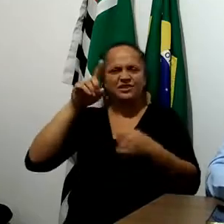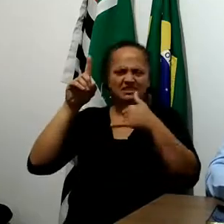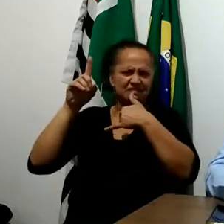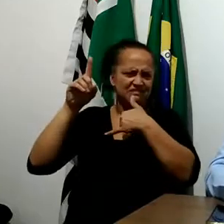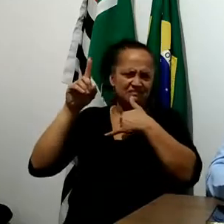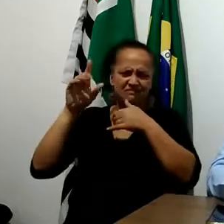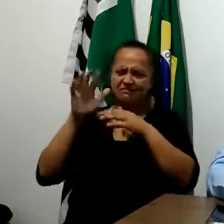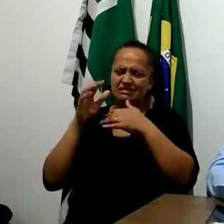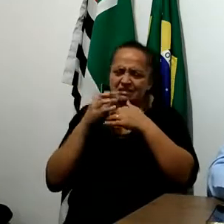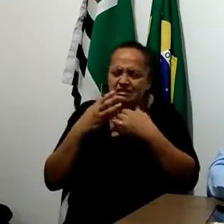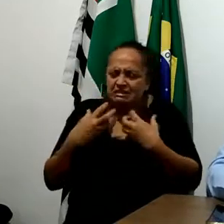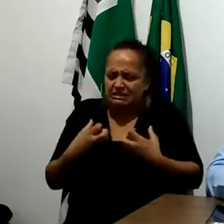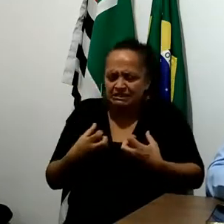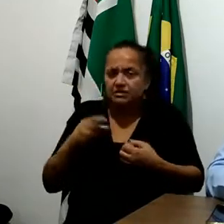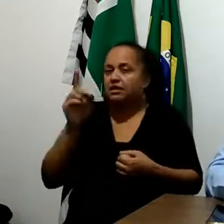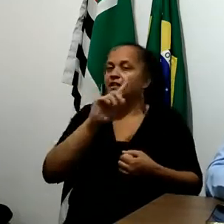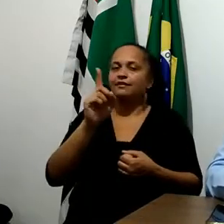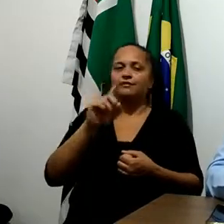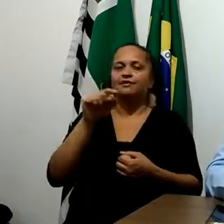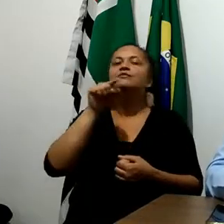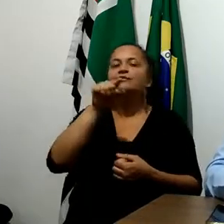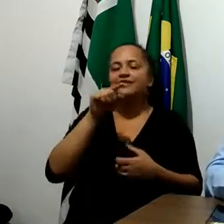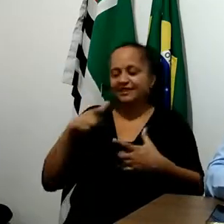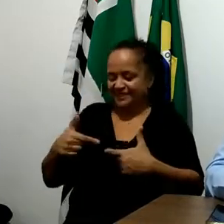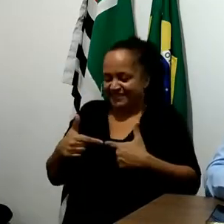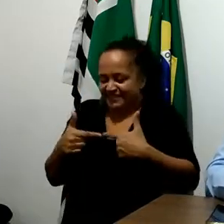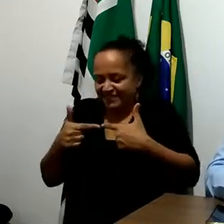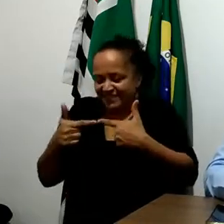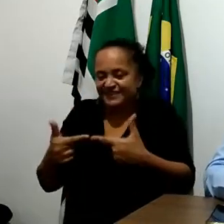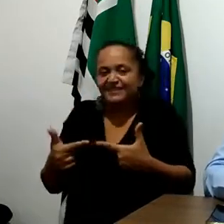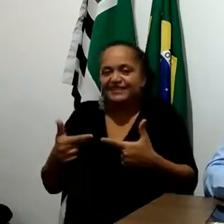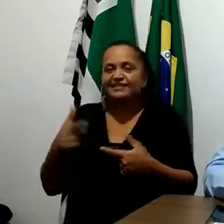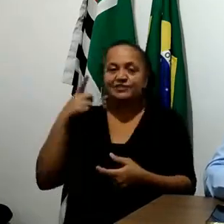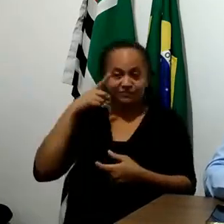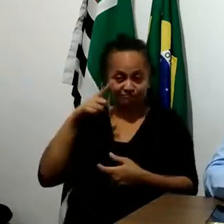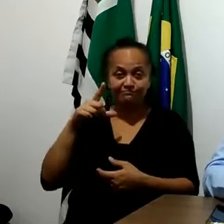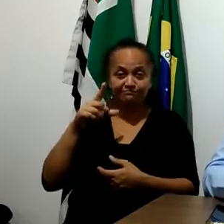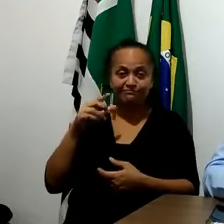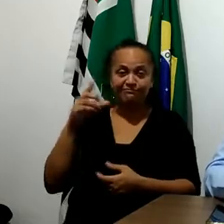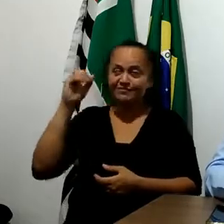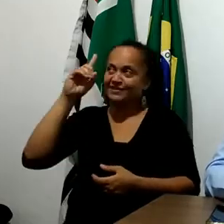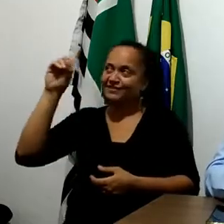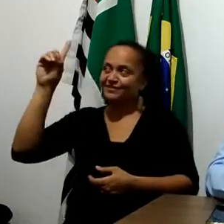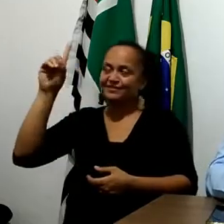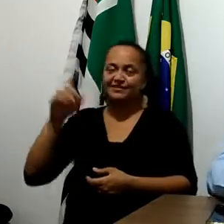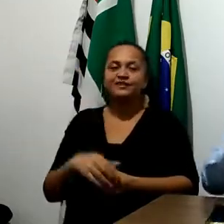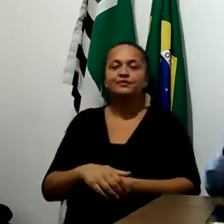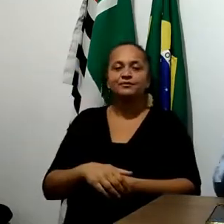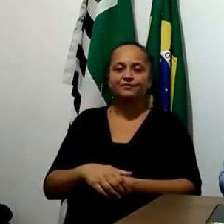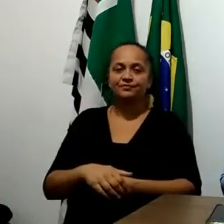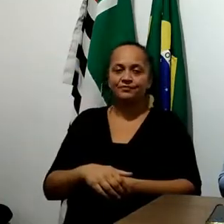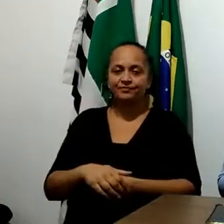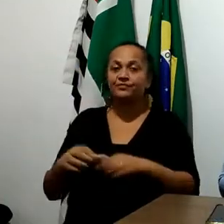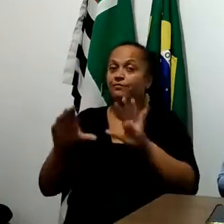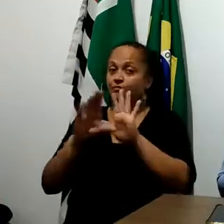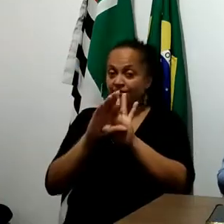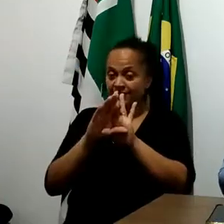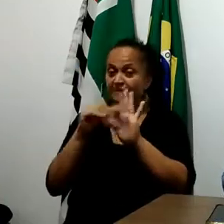prosseguir, você vai continuar. O texto de Colossenses diz que a palavra de Deus tem que